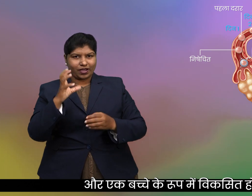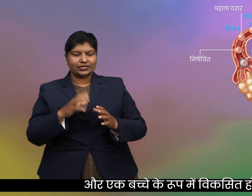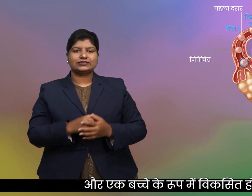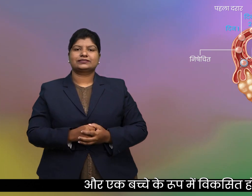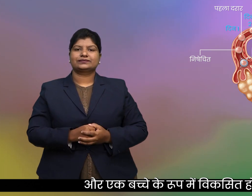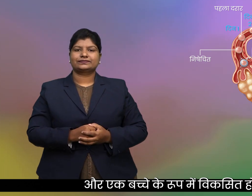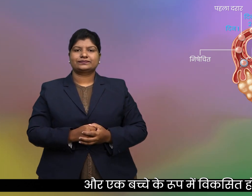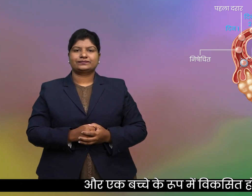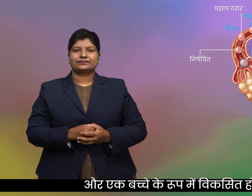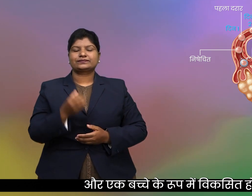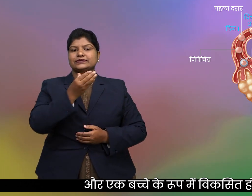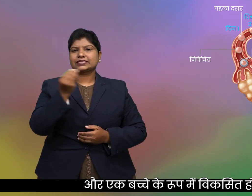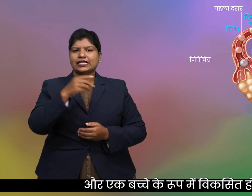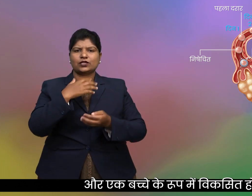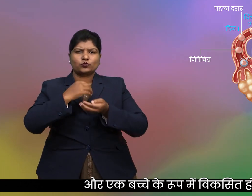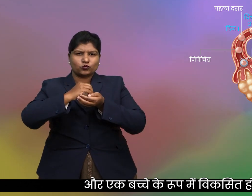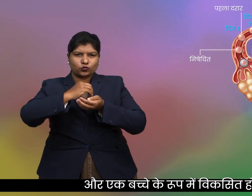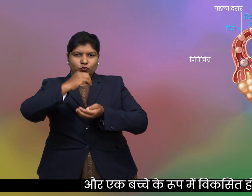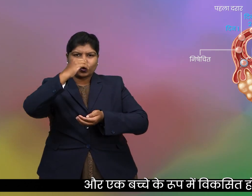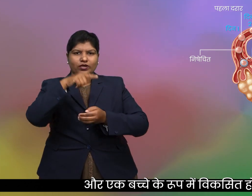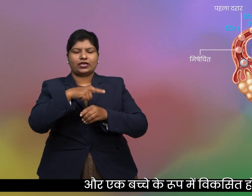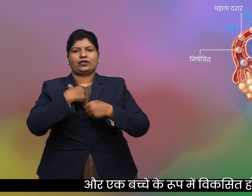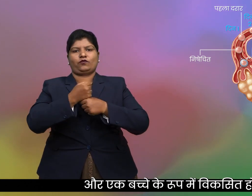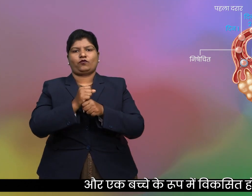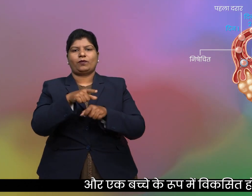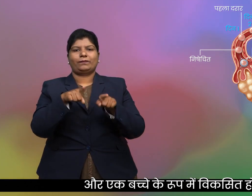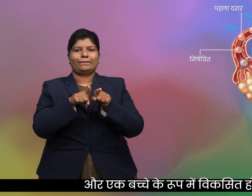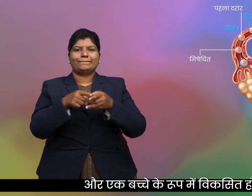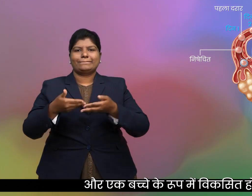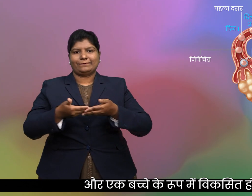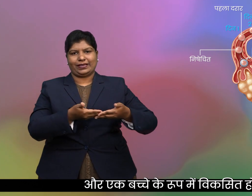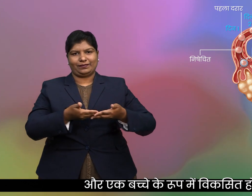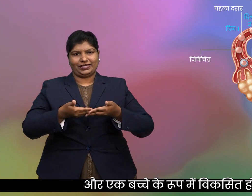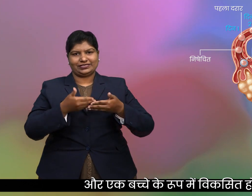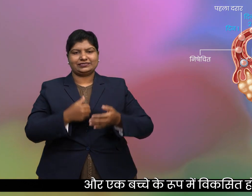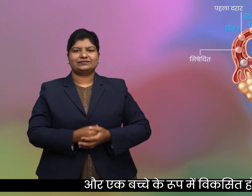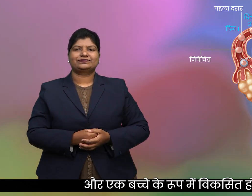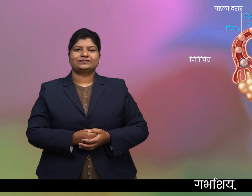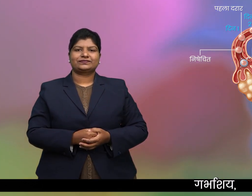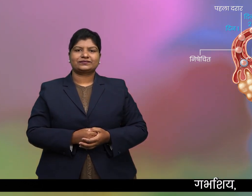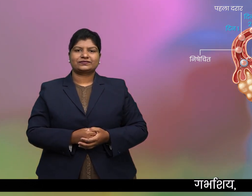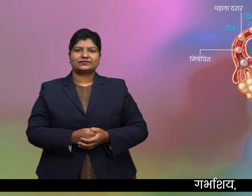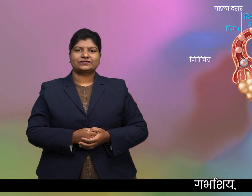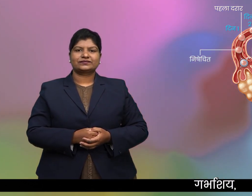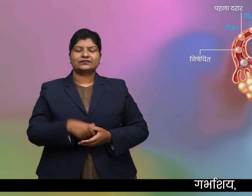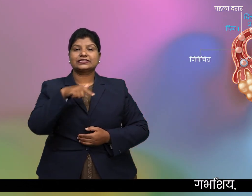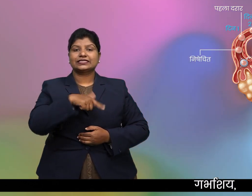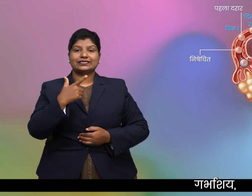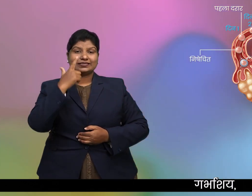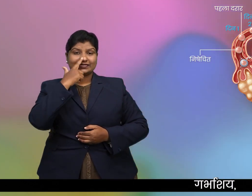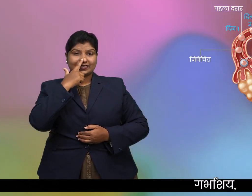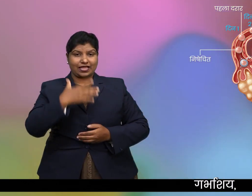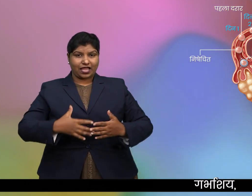एक बच्चे के रूप में विकसित होने के लिए बढ़ता है। गर्भाशय